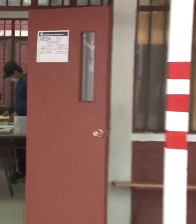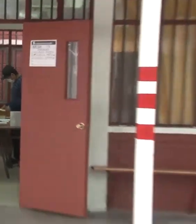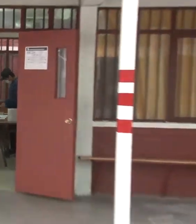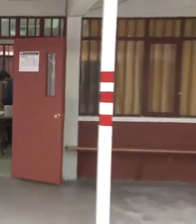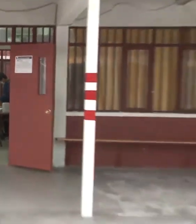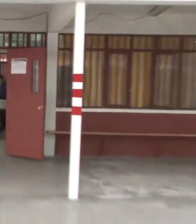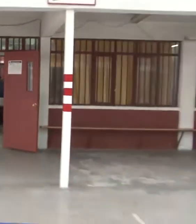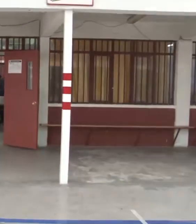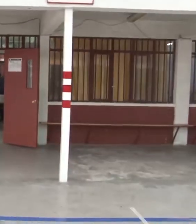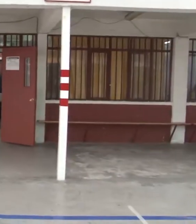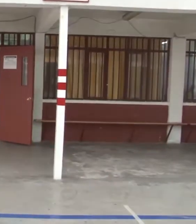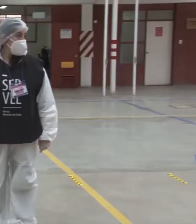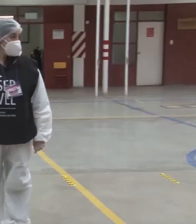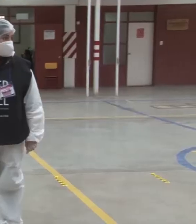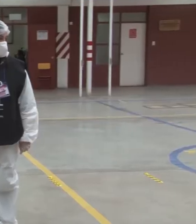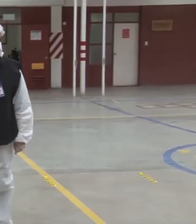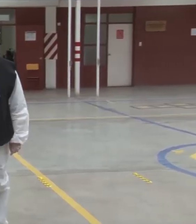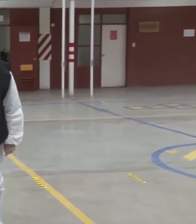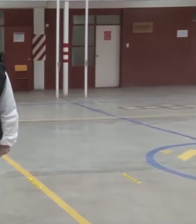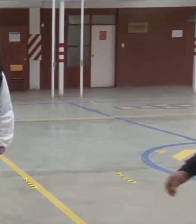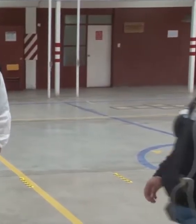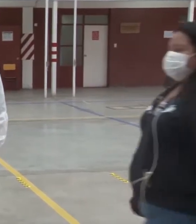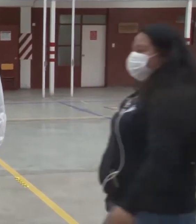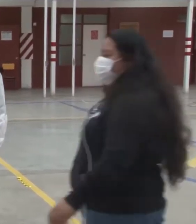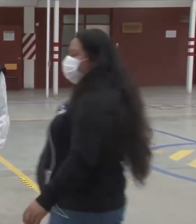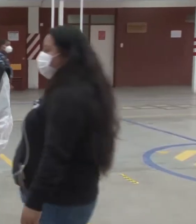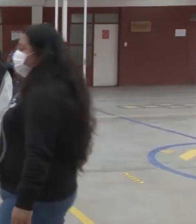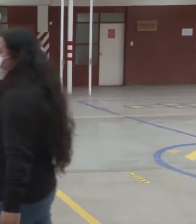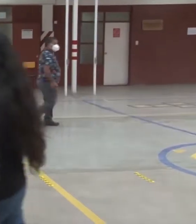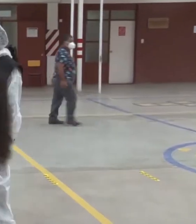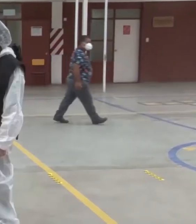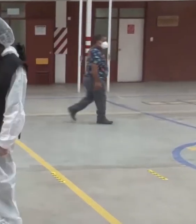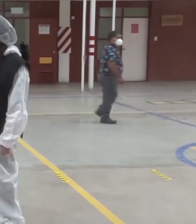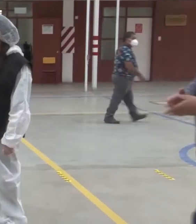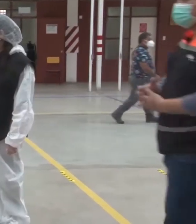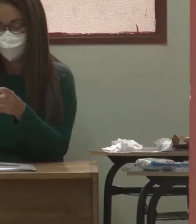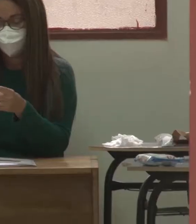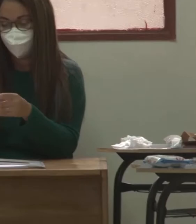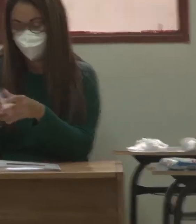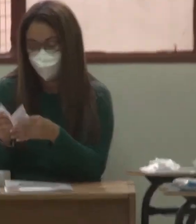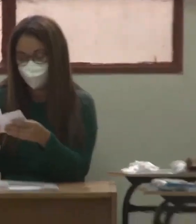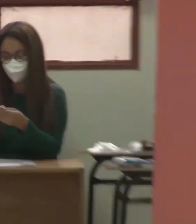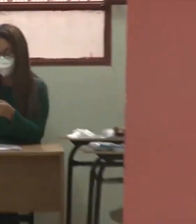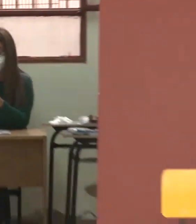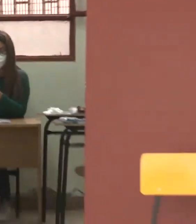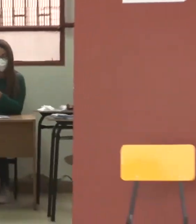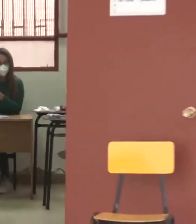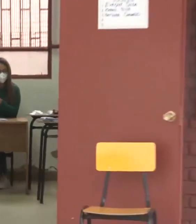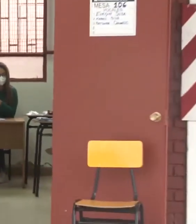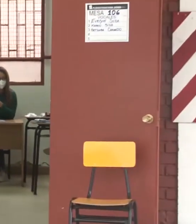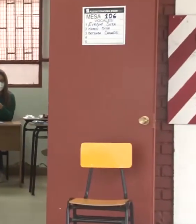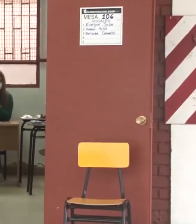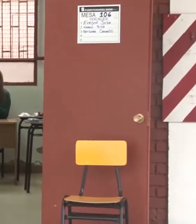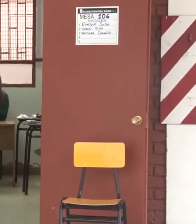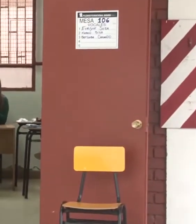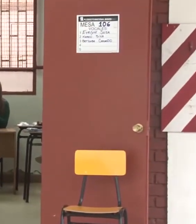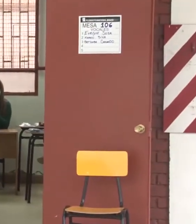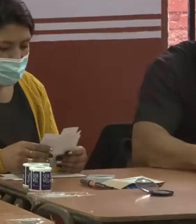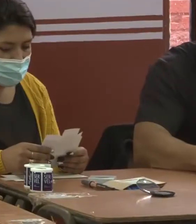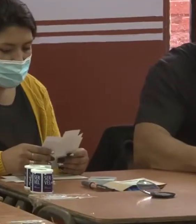65.601 electores, correspondientes al 76,41%, votaron por la opción apruebo, mientras que